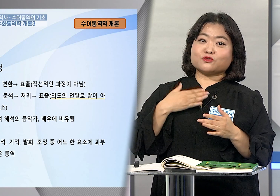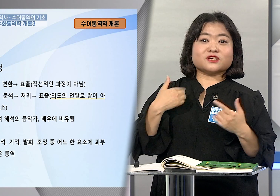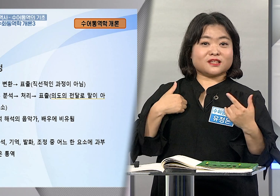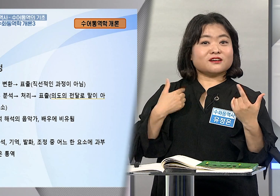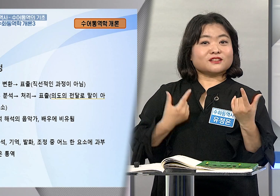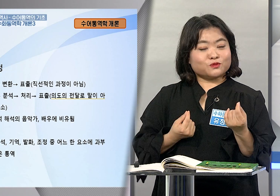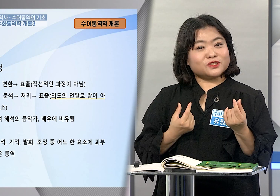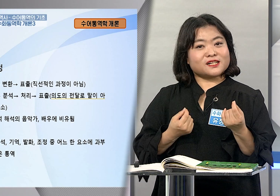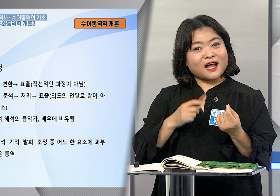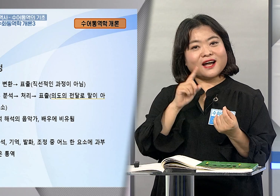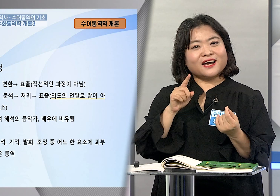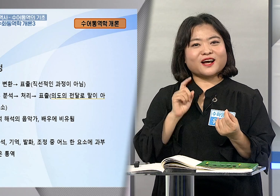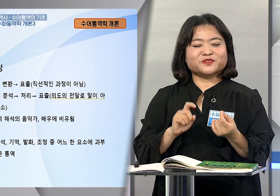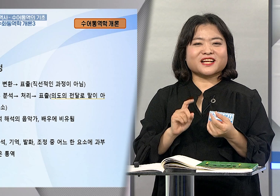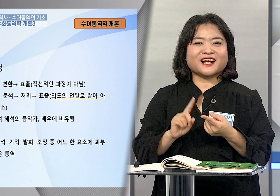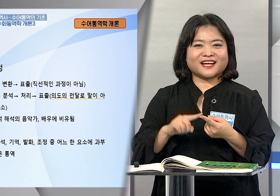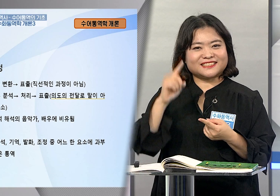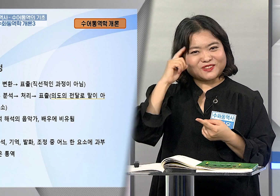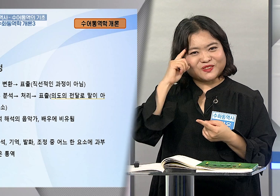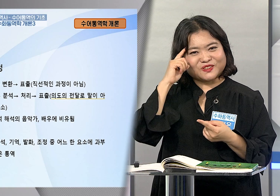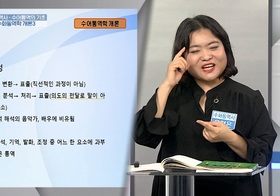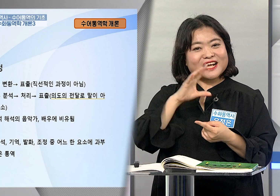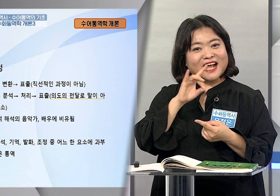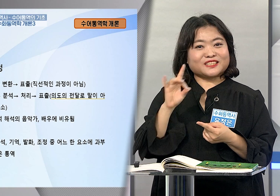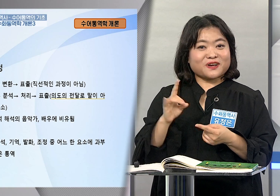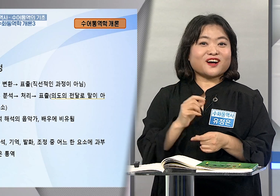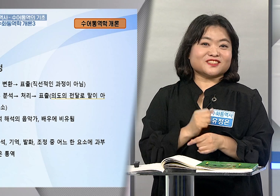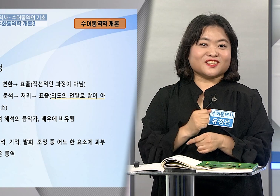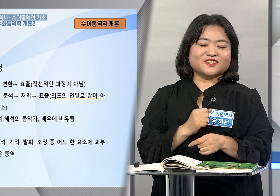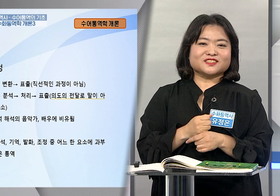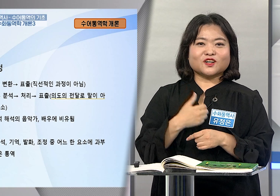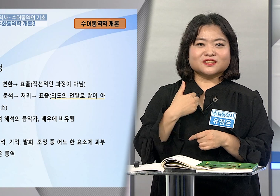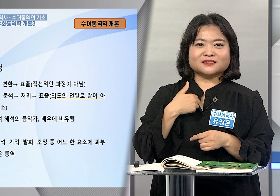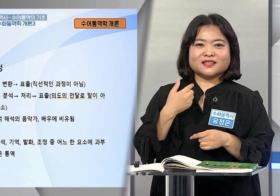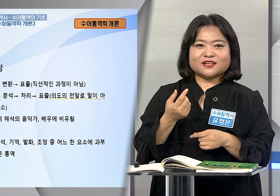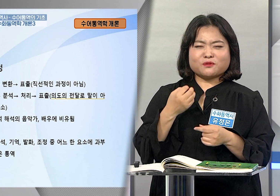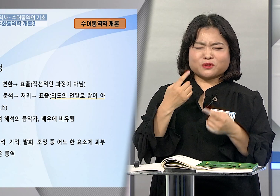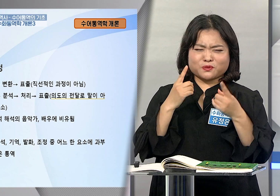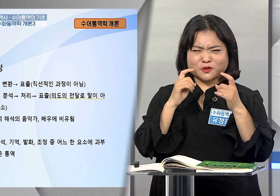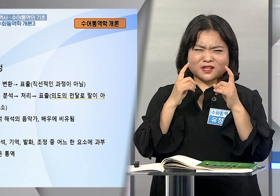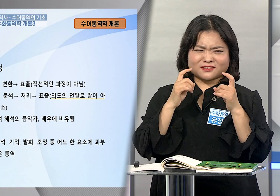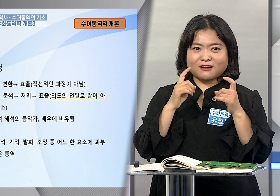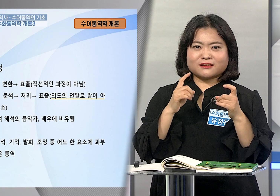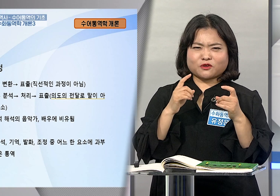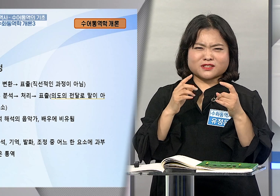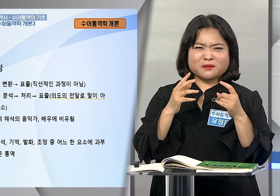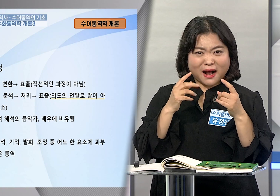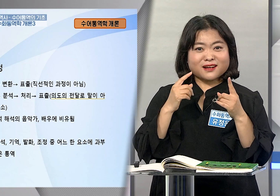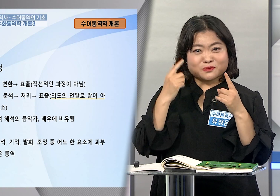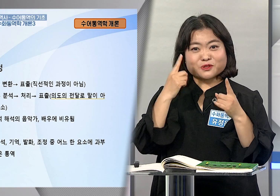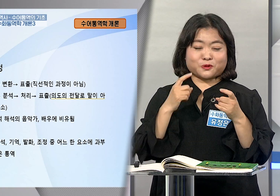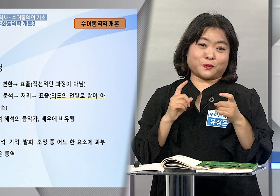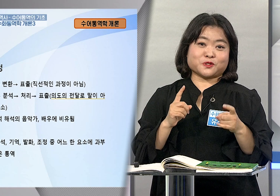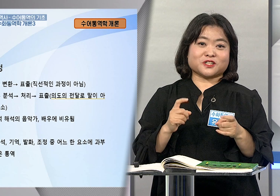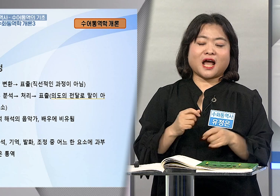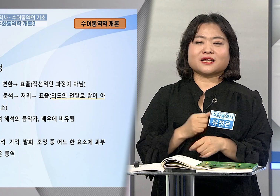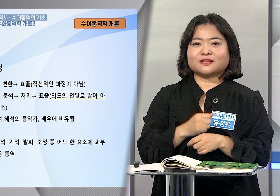기분이 이런 기분일까? 라고 생각까지도 가끔 하거든요. 저는 이래봬도 표정 같은 거 할 때 굉장히 망가지면서도 표정을 하기